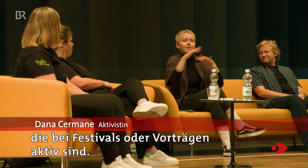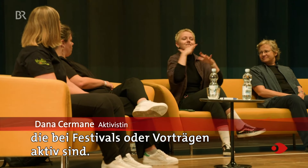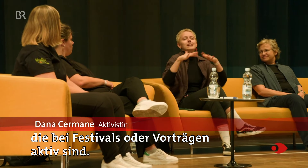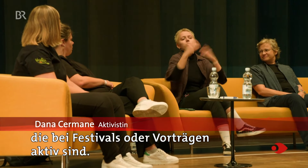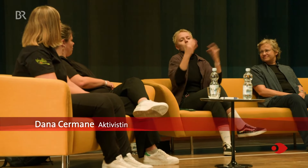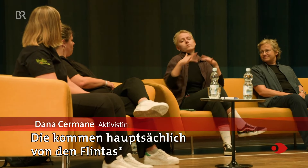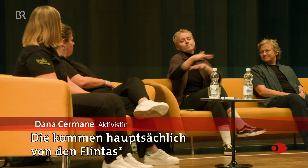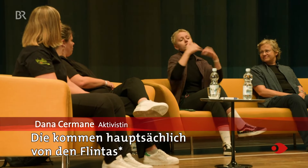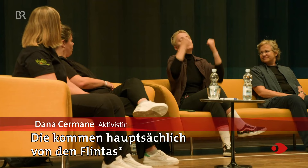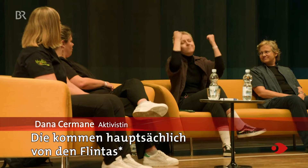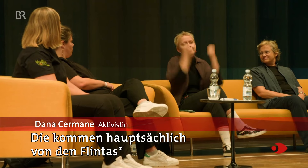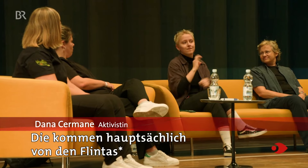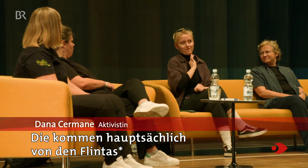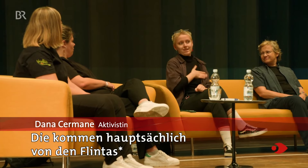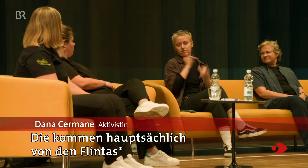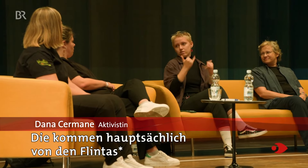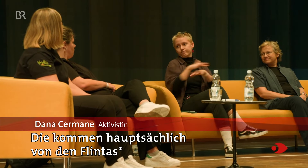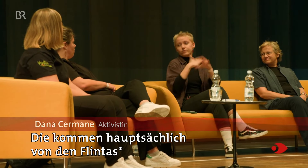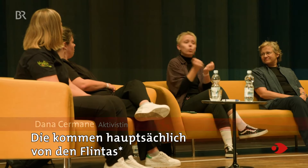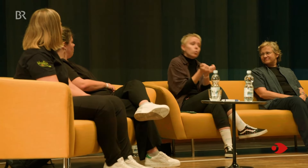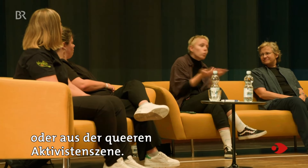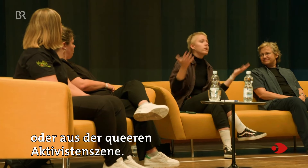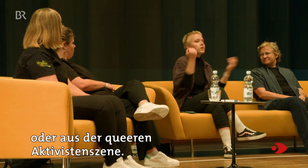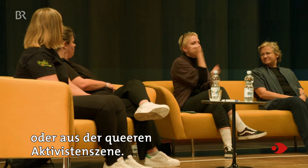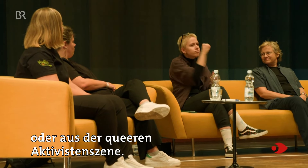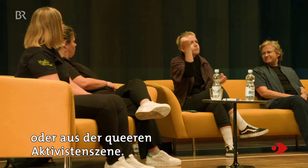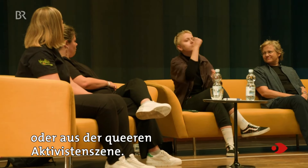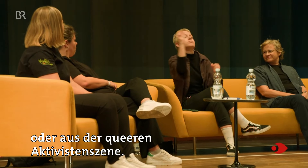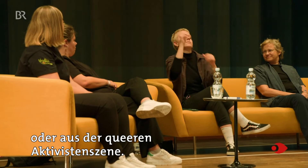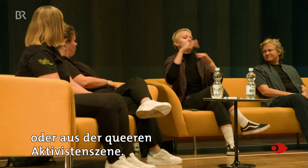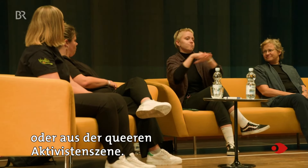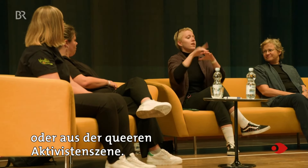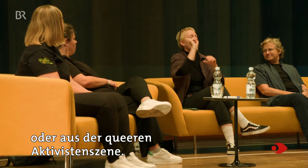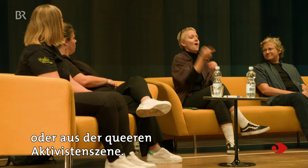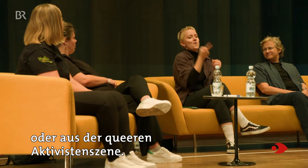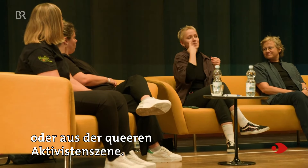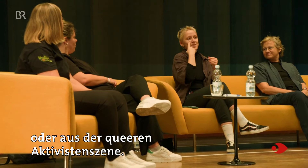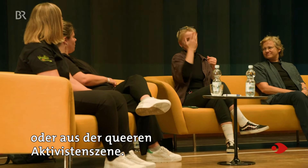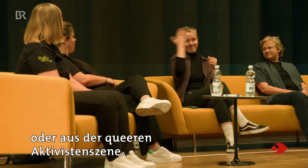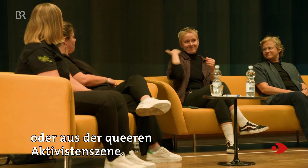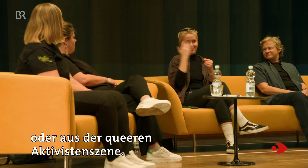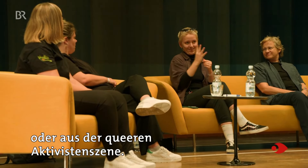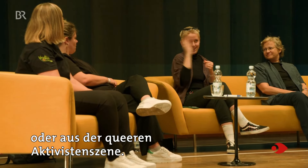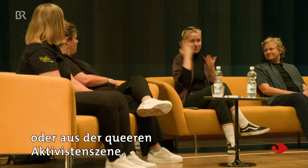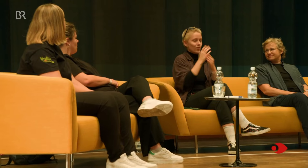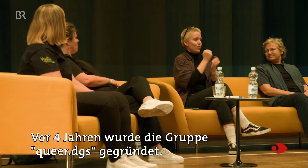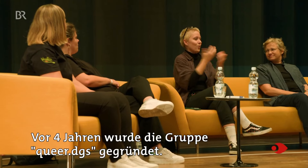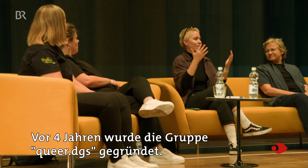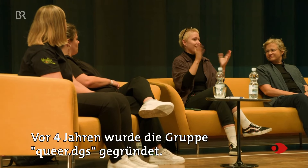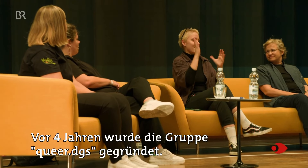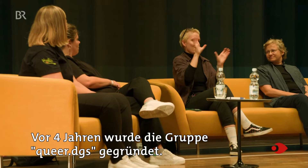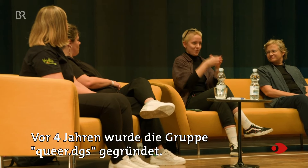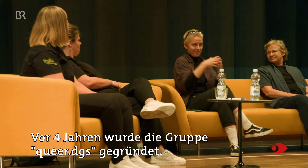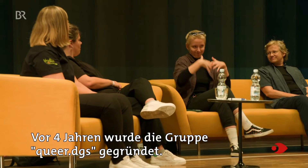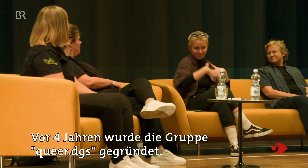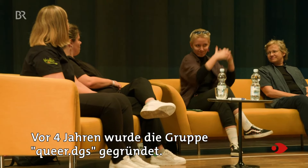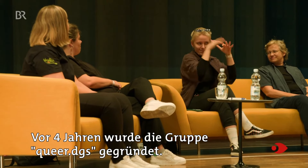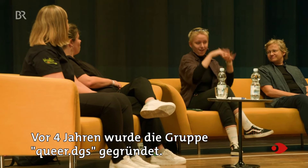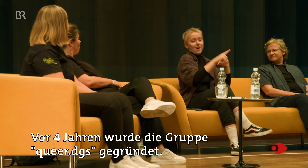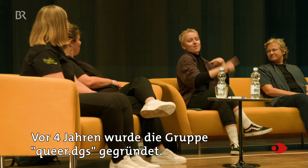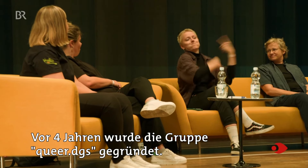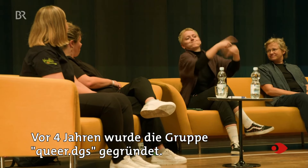aktiv sind. Die kommen hauptsächlich von den Flinters oder aus der queeren Aktivistenszene. Vor 4 Jahren wurde